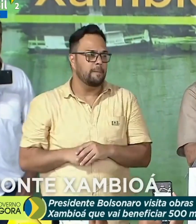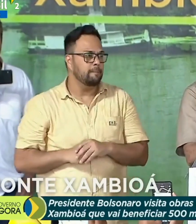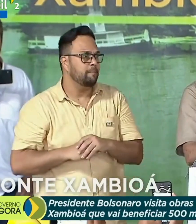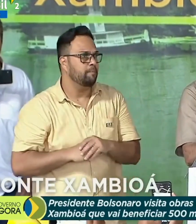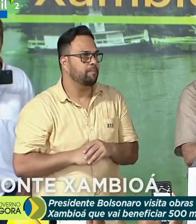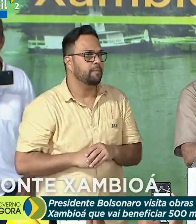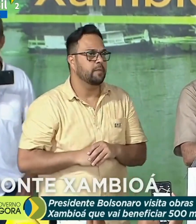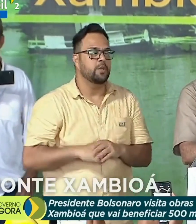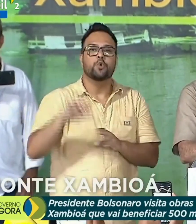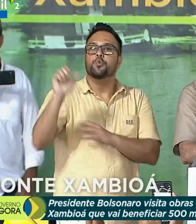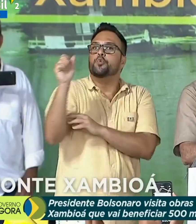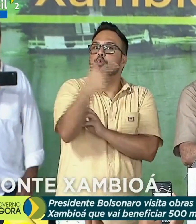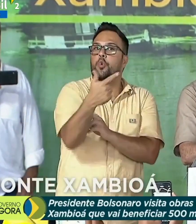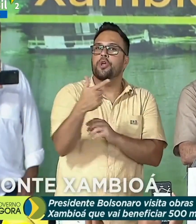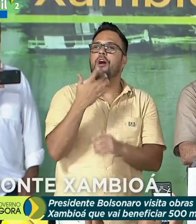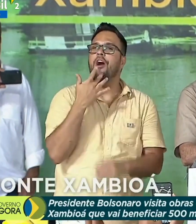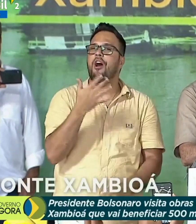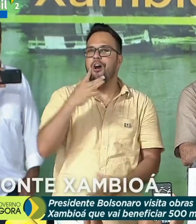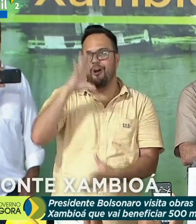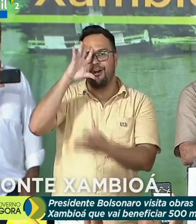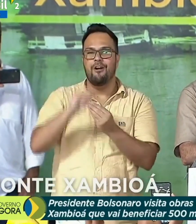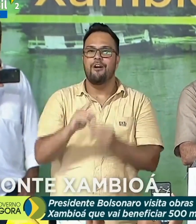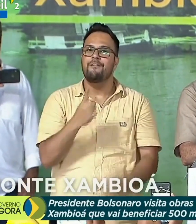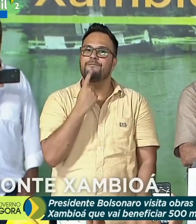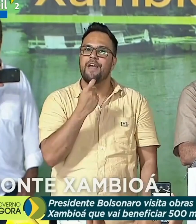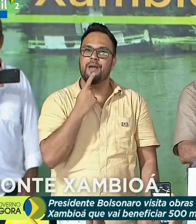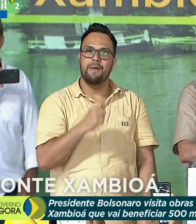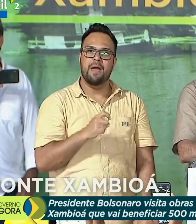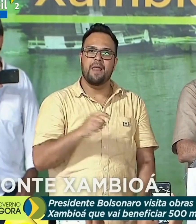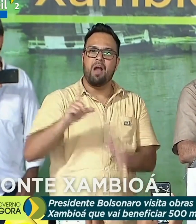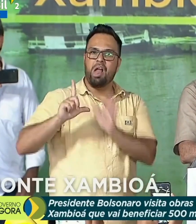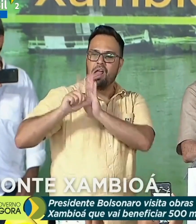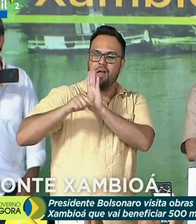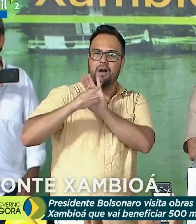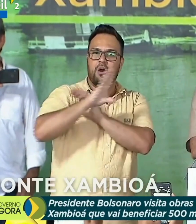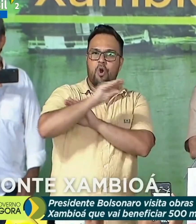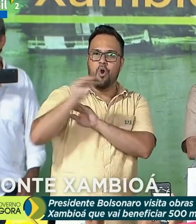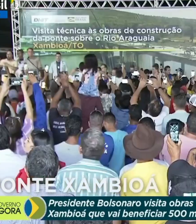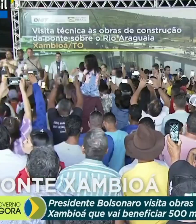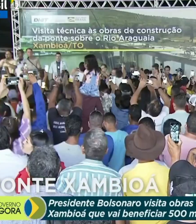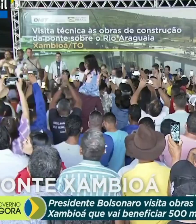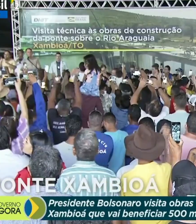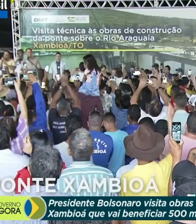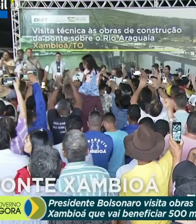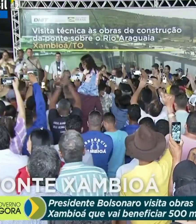que aquela vermelha do atraso e da corrupção do passado.